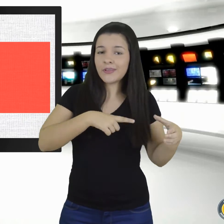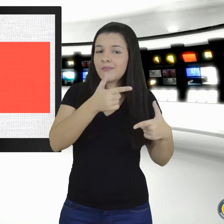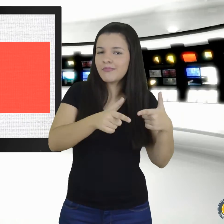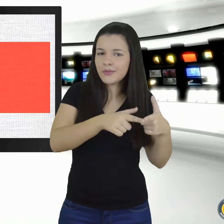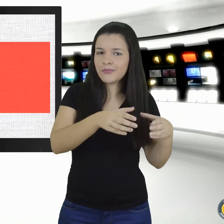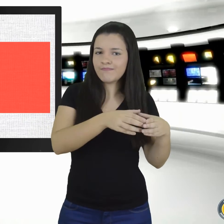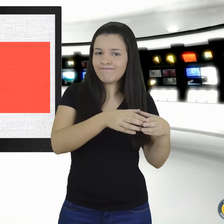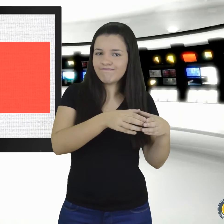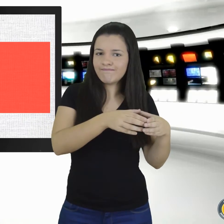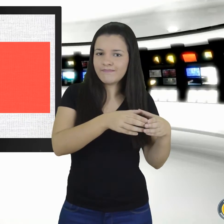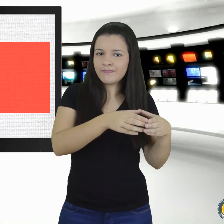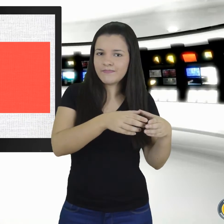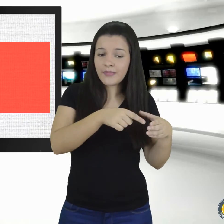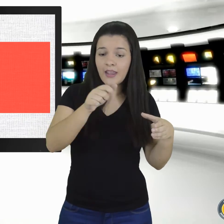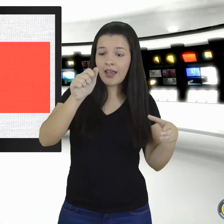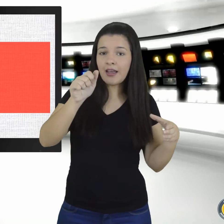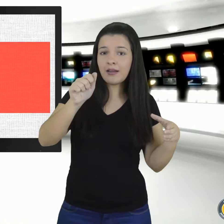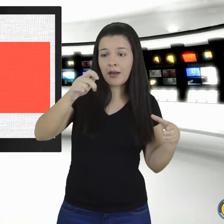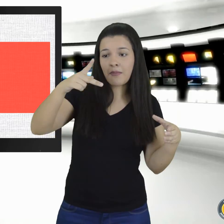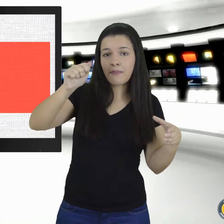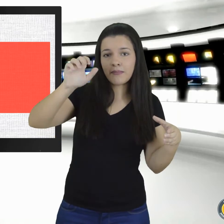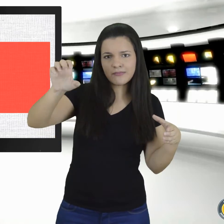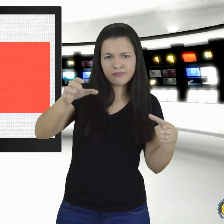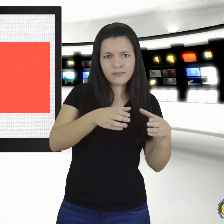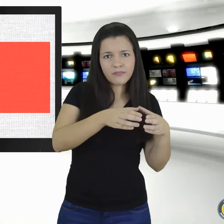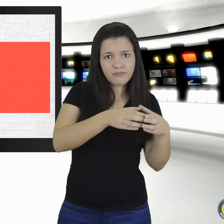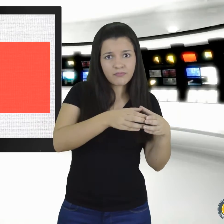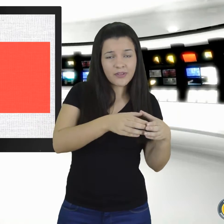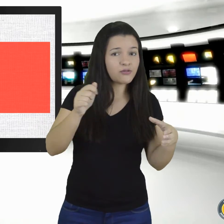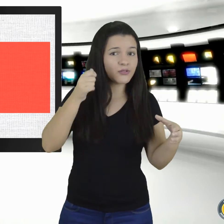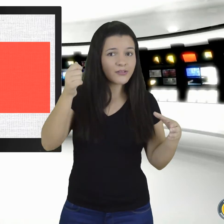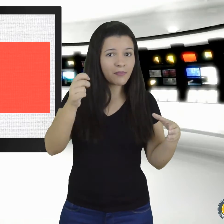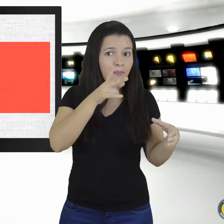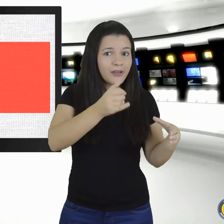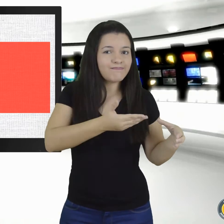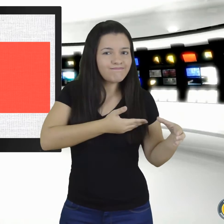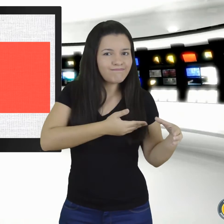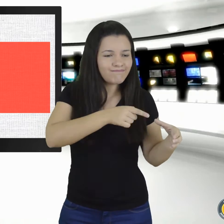país é a APAE, Associação de Pais e Amigos dos